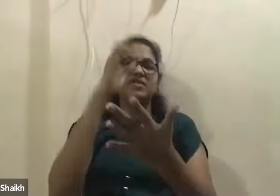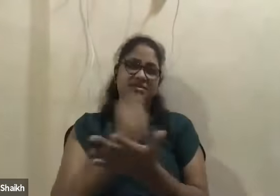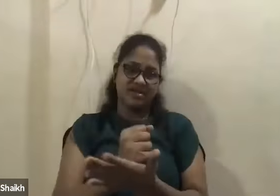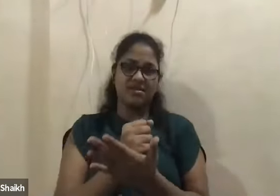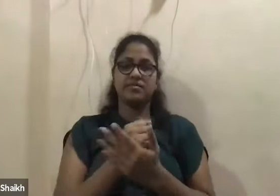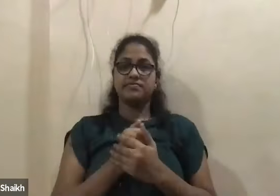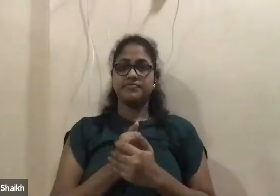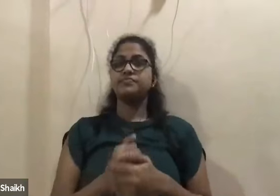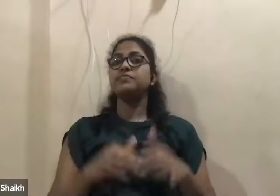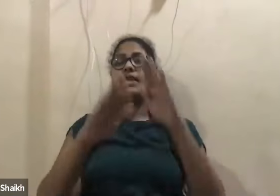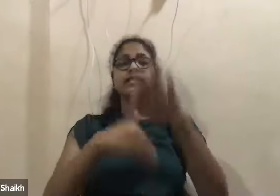Next is